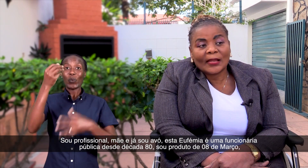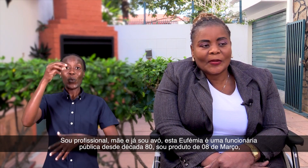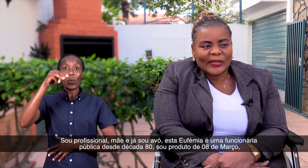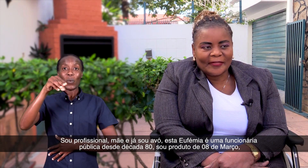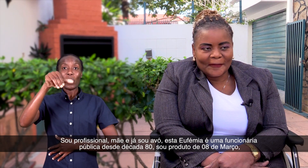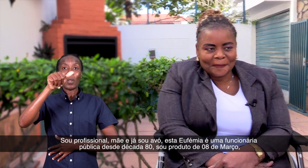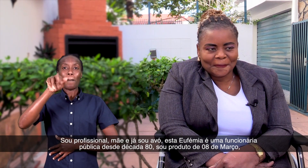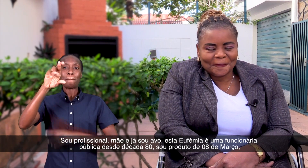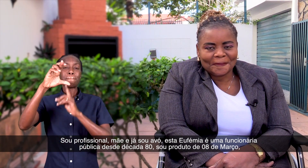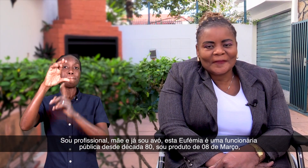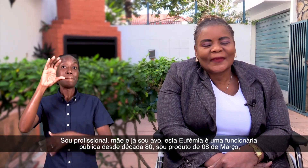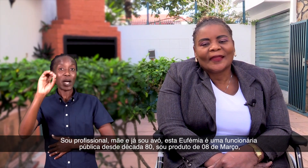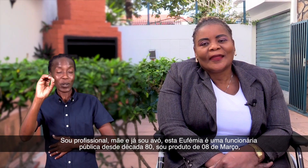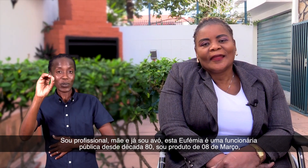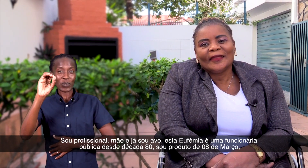Década 80.